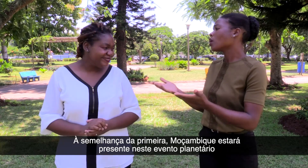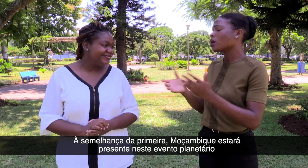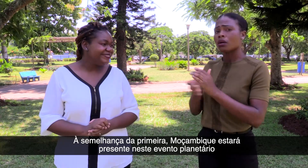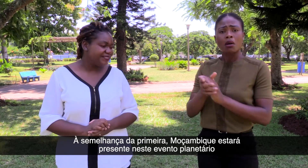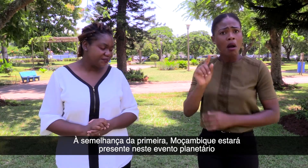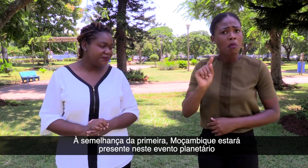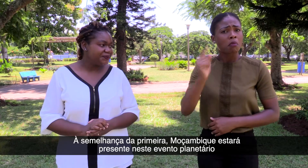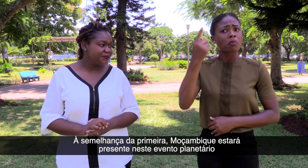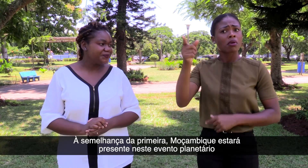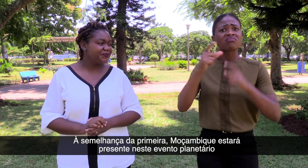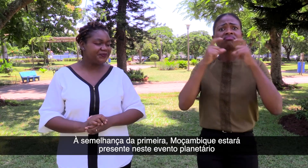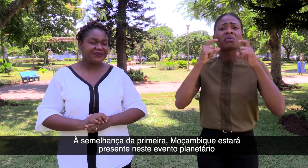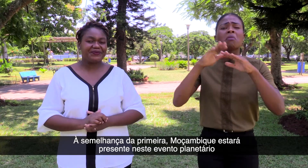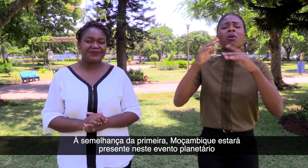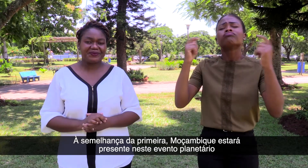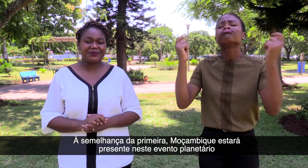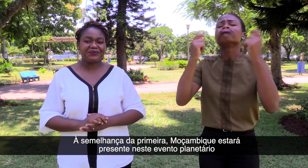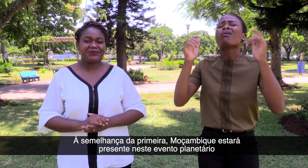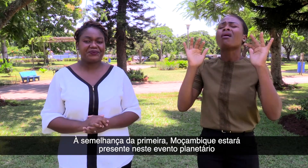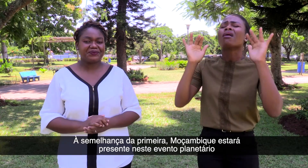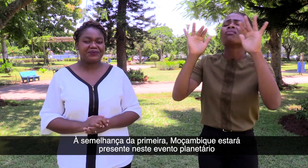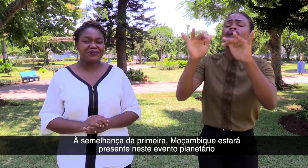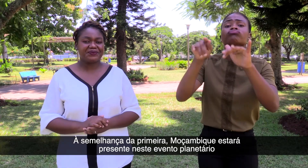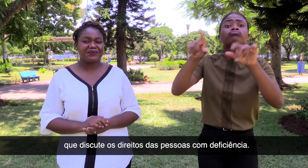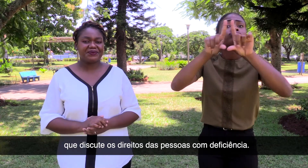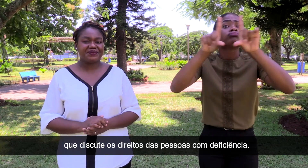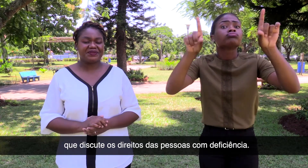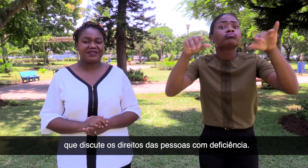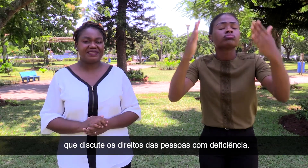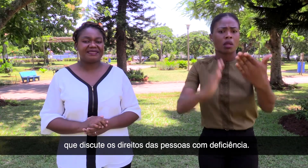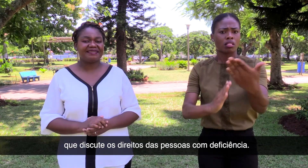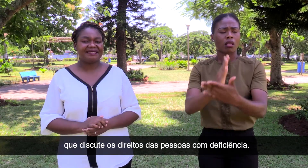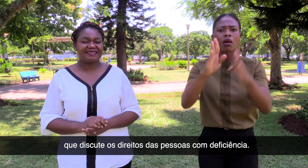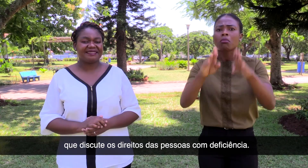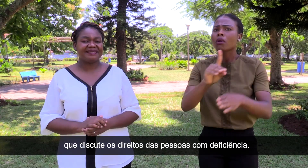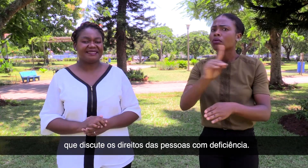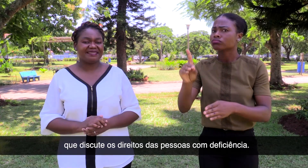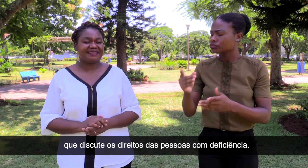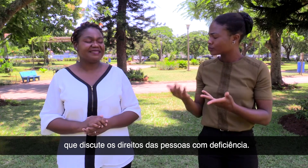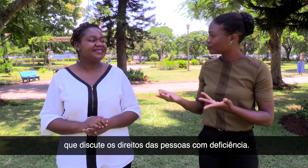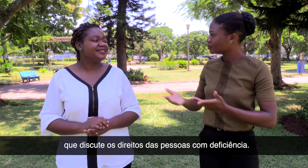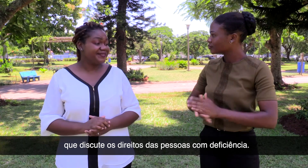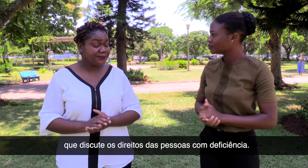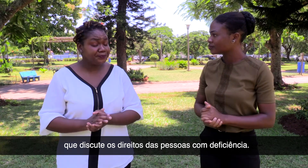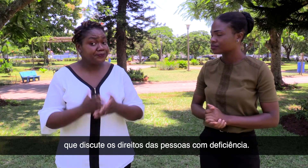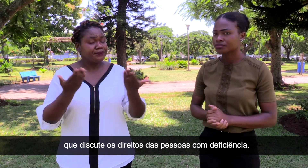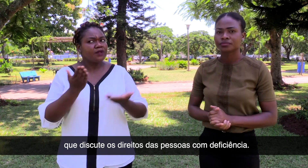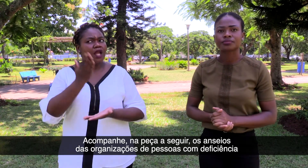À semelhança da primeira, Moçambique estará presente neste evento planetário que discute os direitos das pessoas com deficiência.